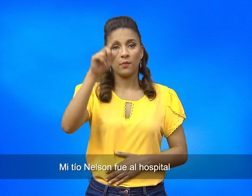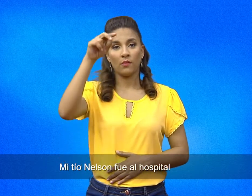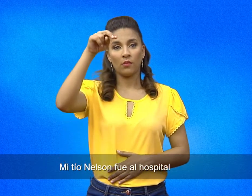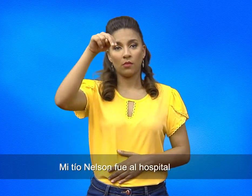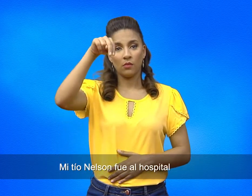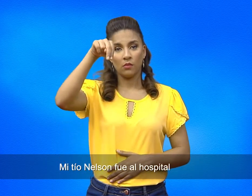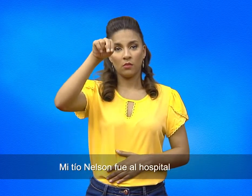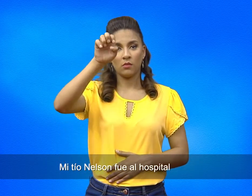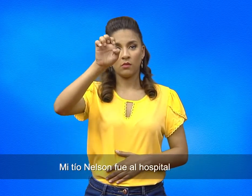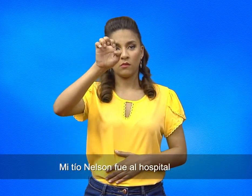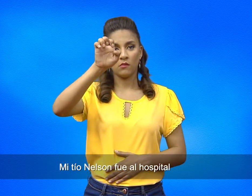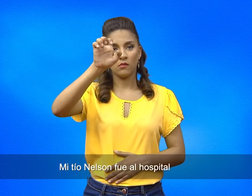mi tío